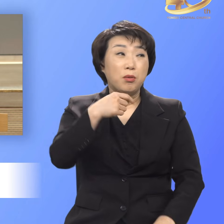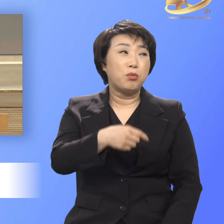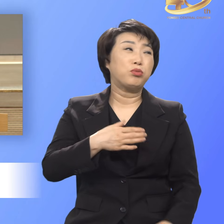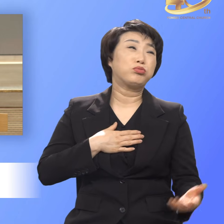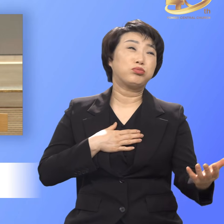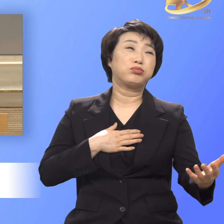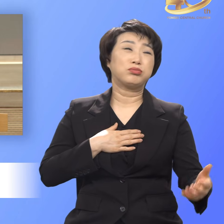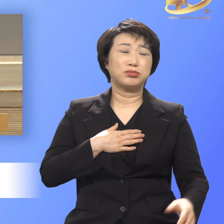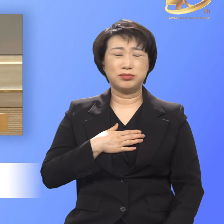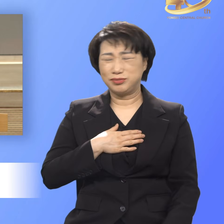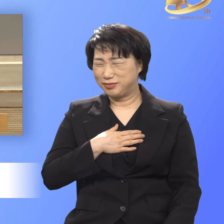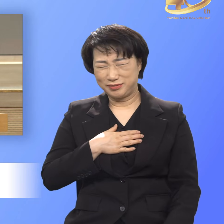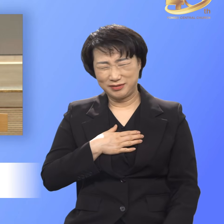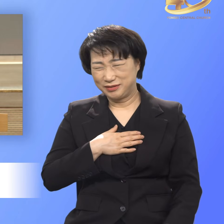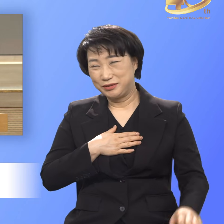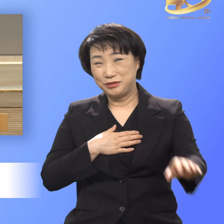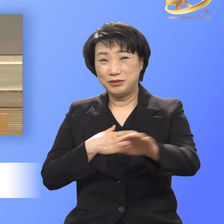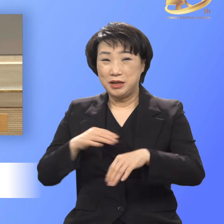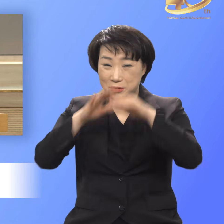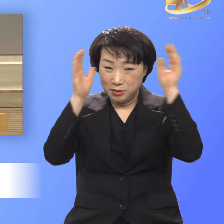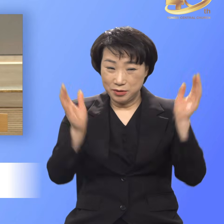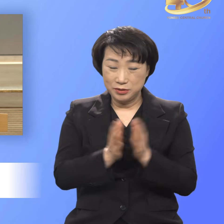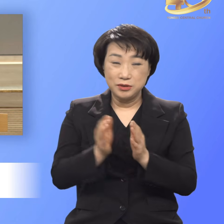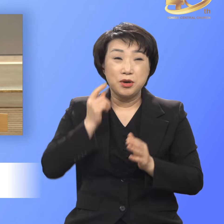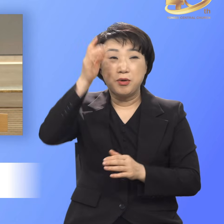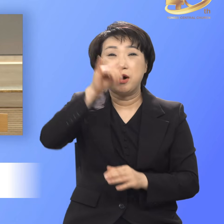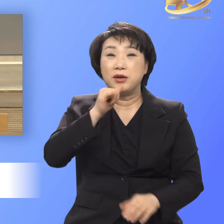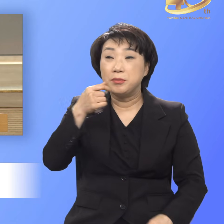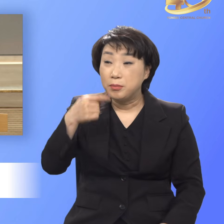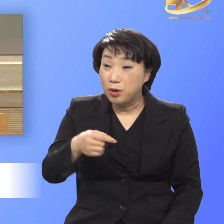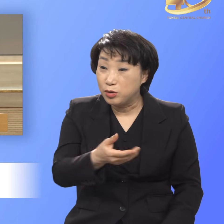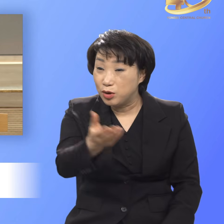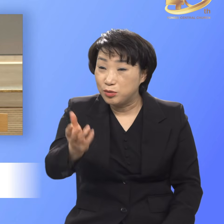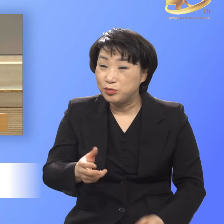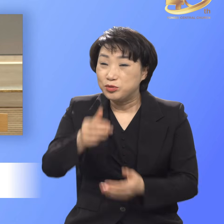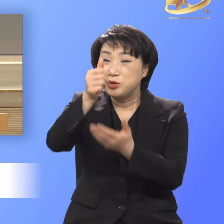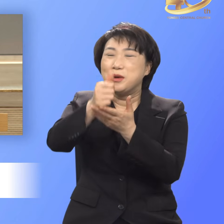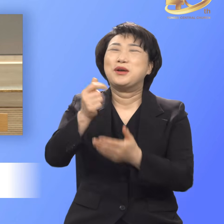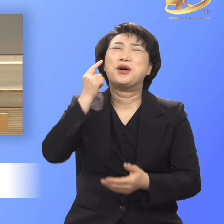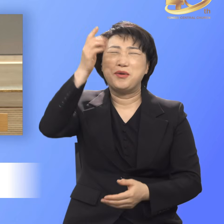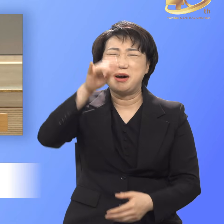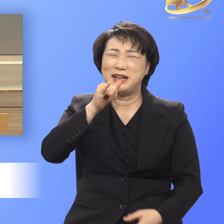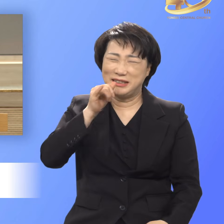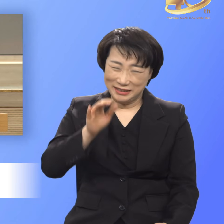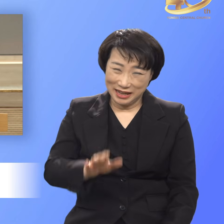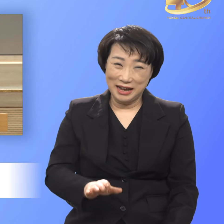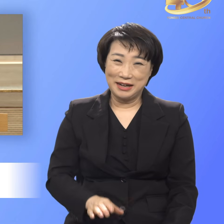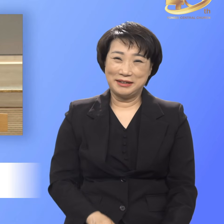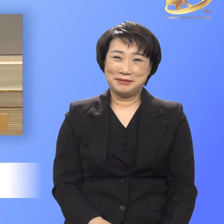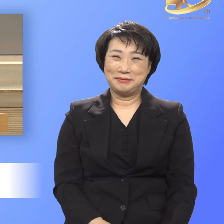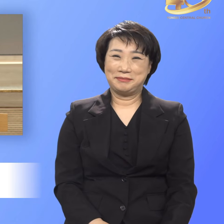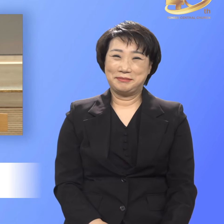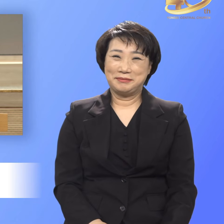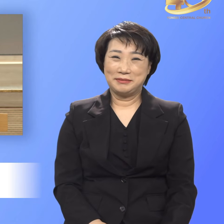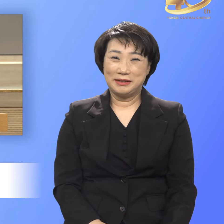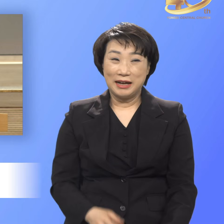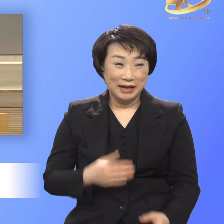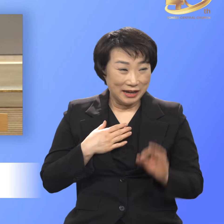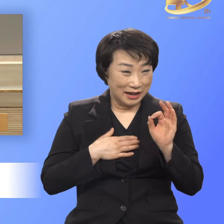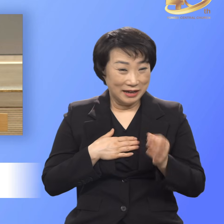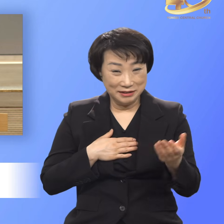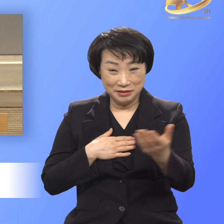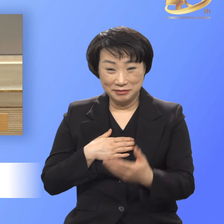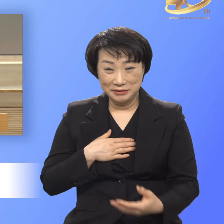있다. 나와 여러분들의 모든 영광이 있다면 주님 영광이다 그 말이야.